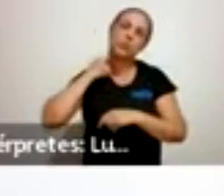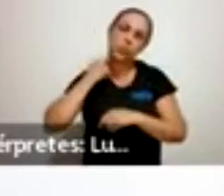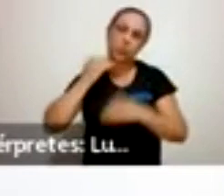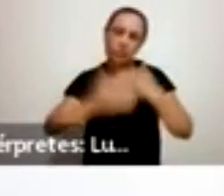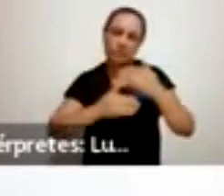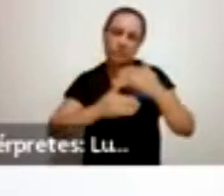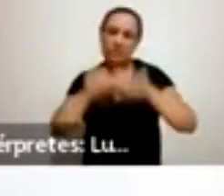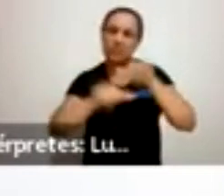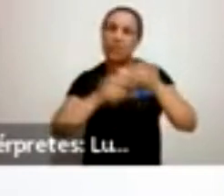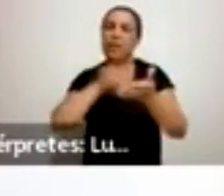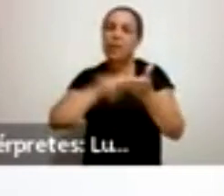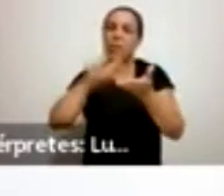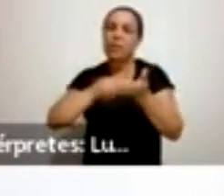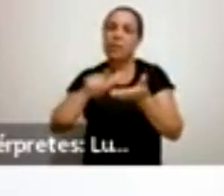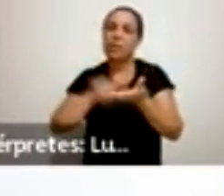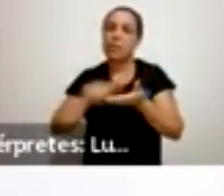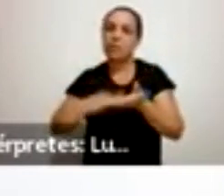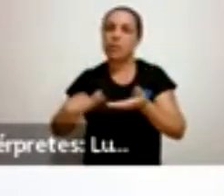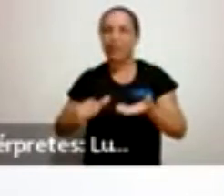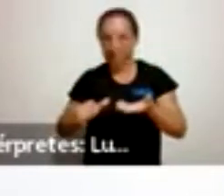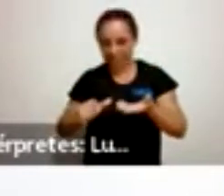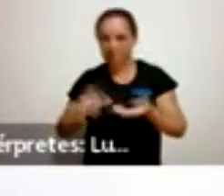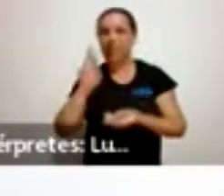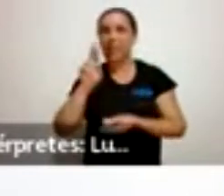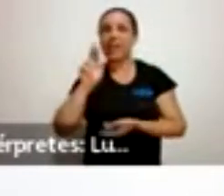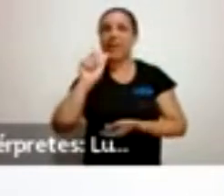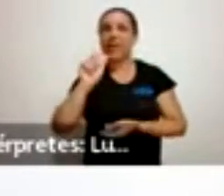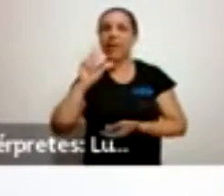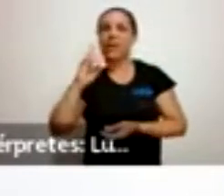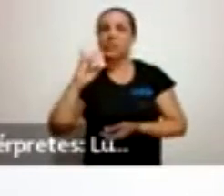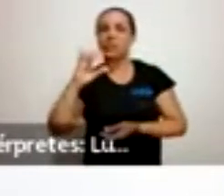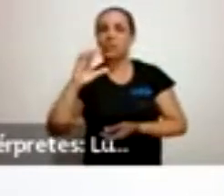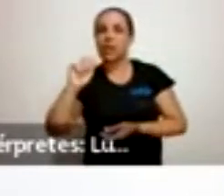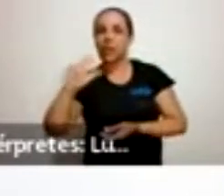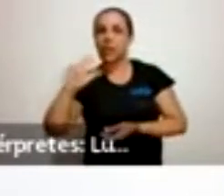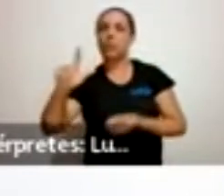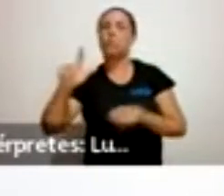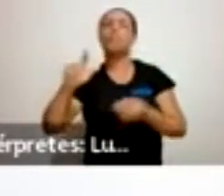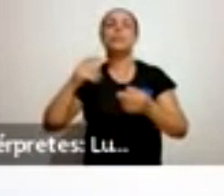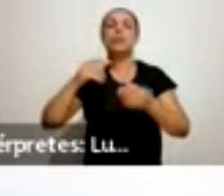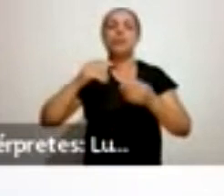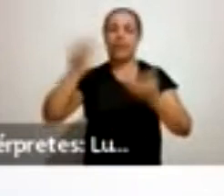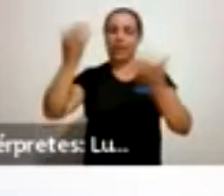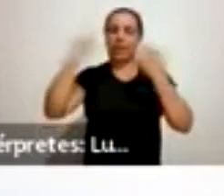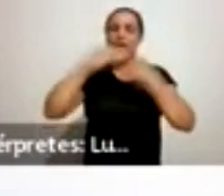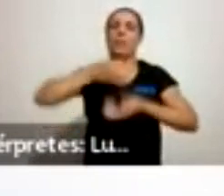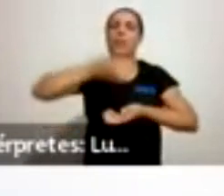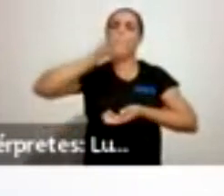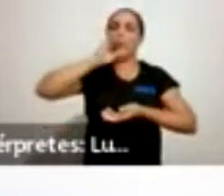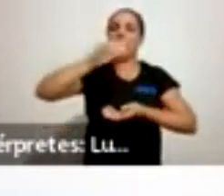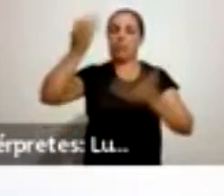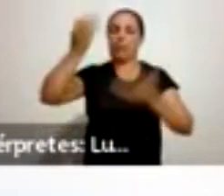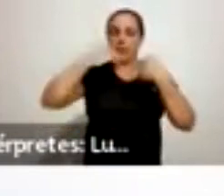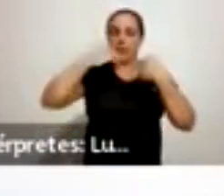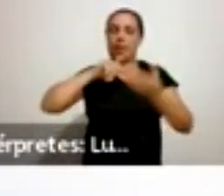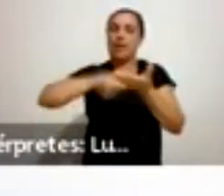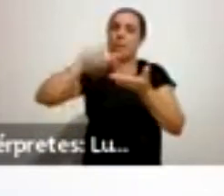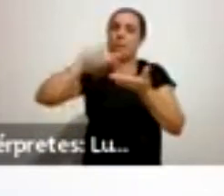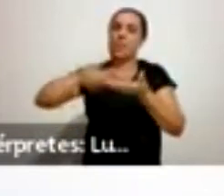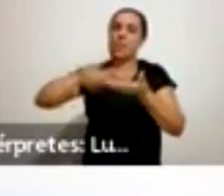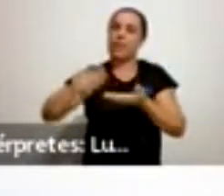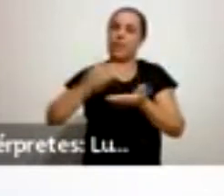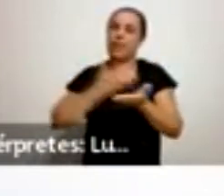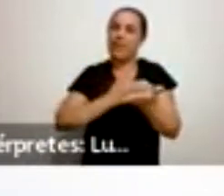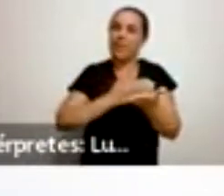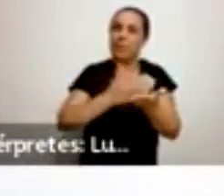do organismo, responde assim a primeira parte da nossa pergunta. A segunda parte, você presta muito bem atenção